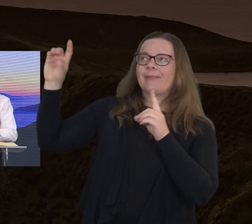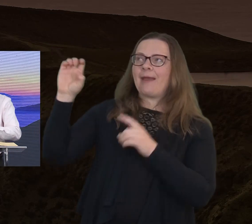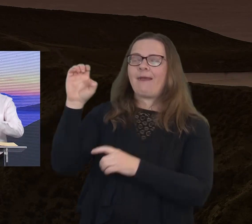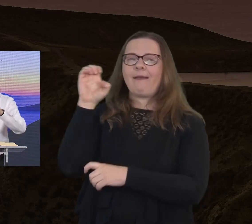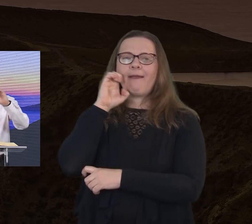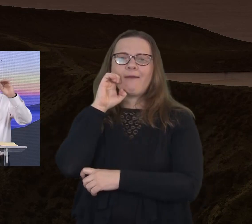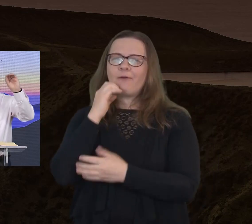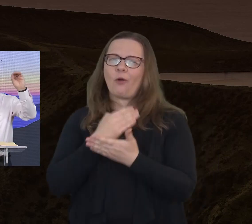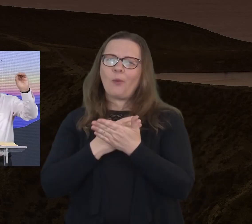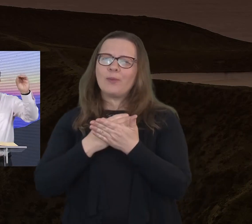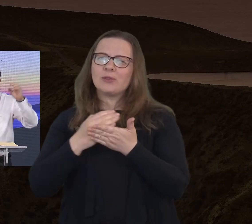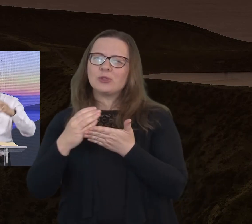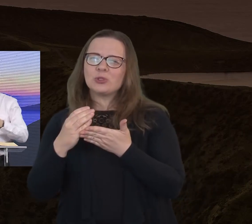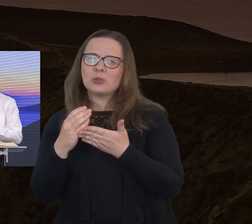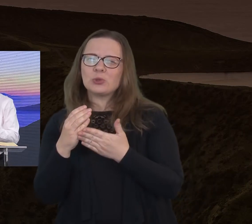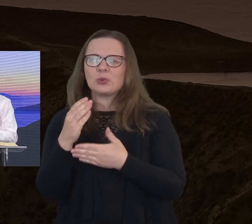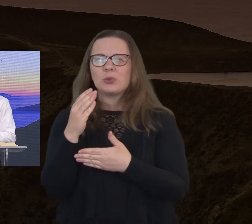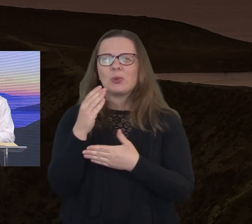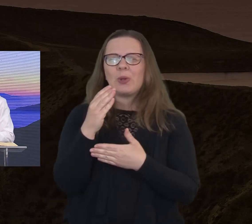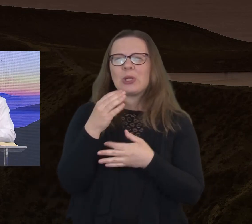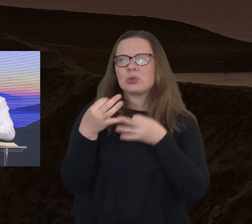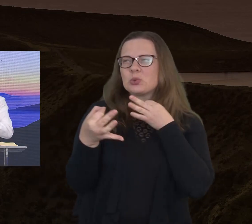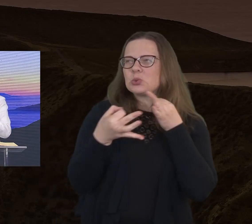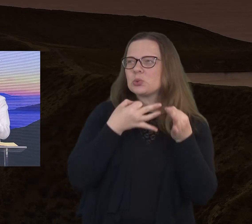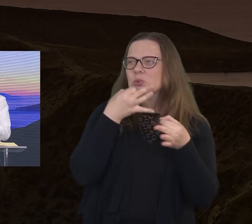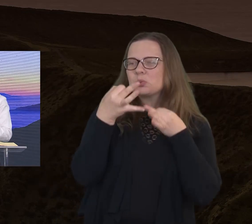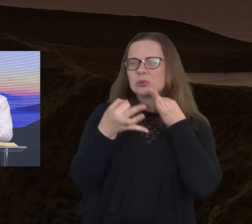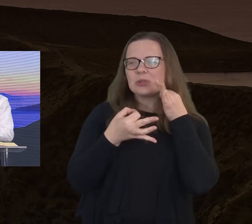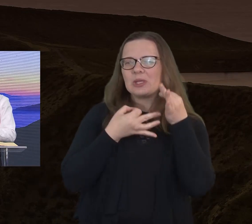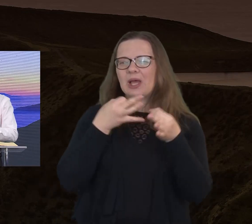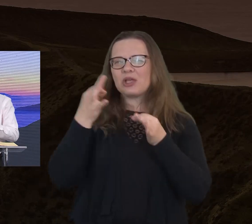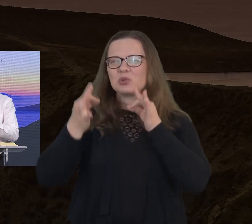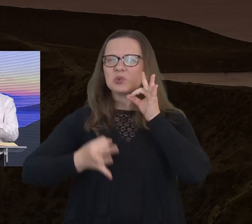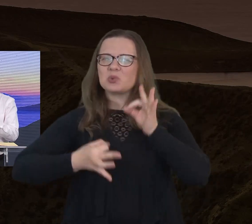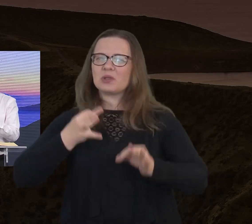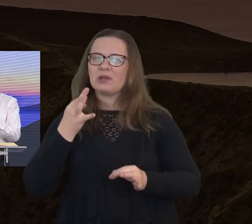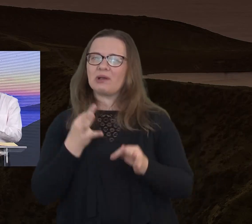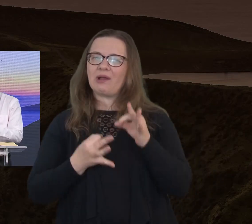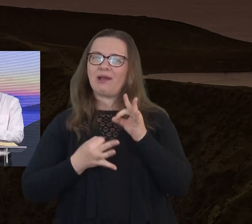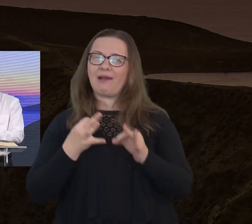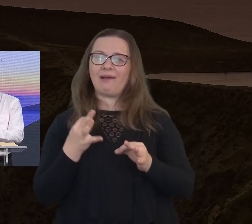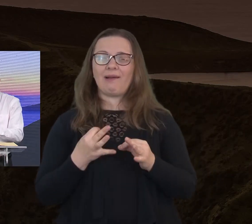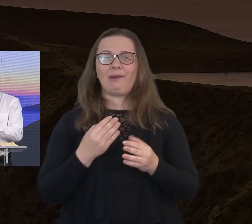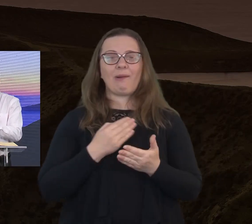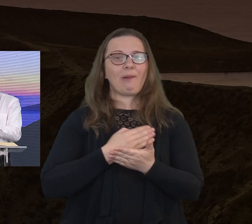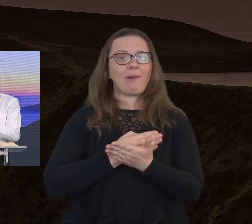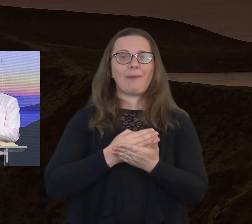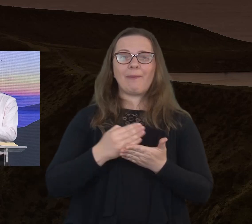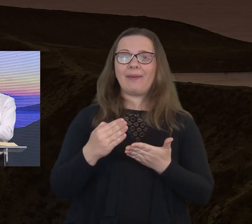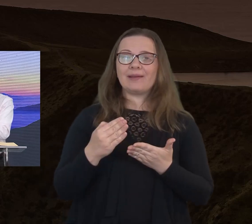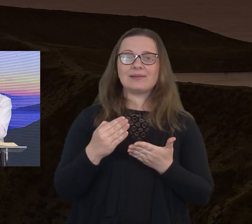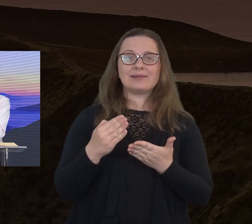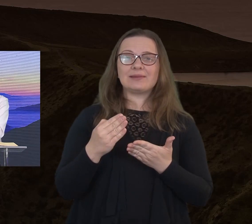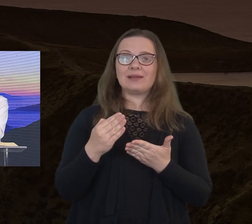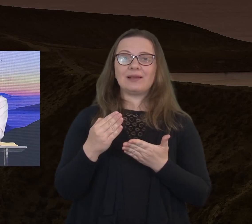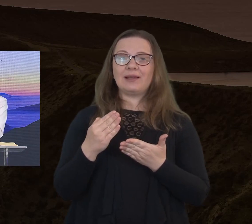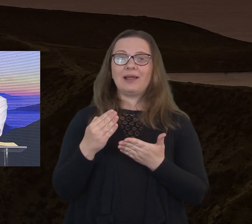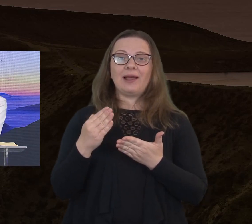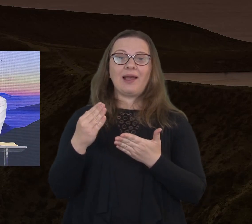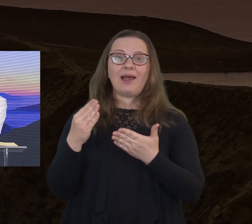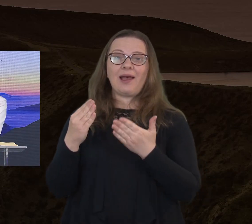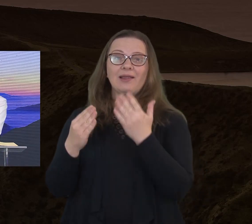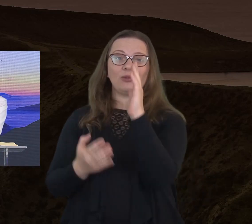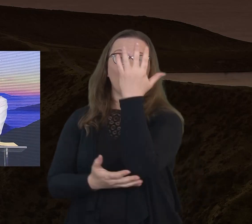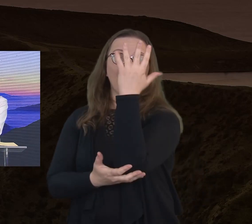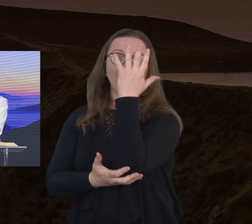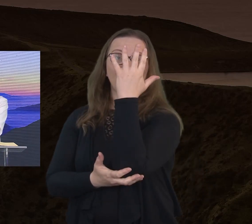julgamento. Não é mais Deus quem julga, é você quem julga. Se os olhos se abrem, você passa a estar conectado agora à